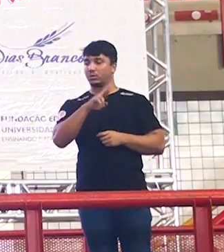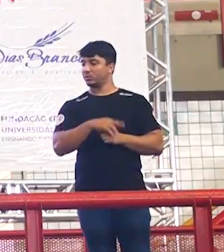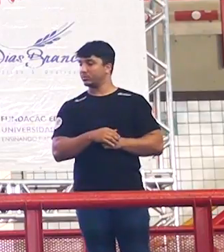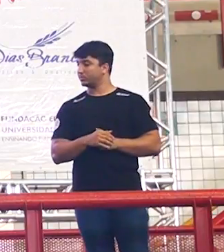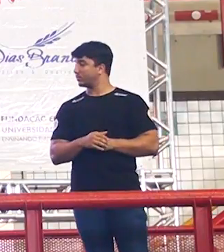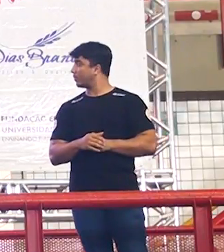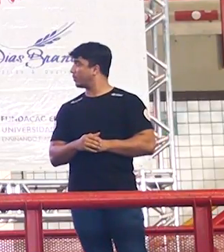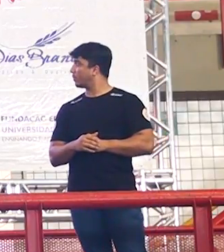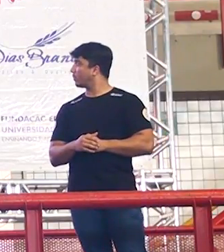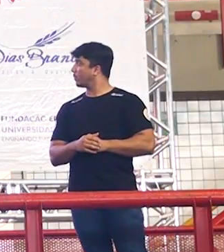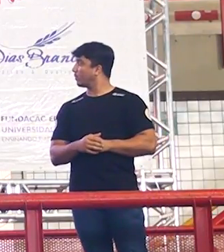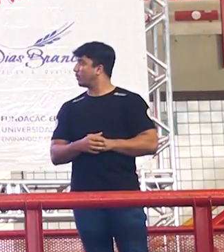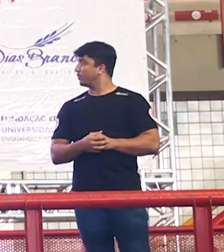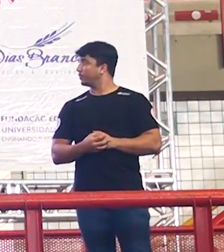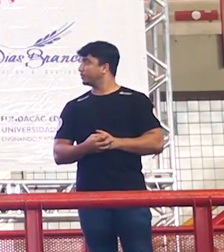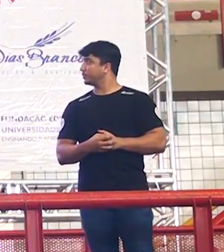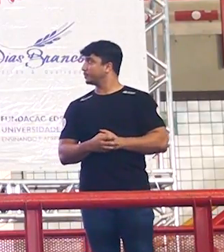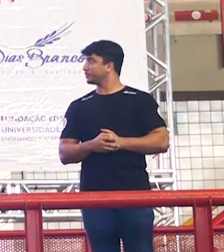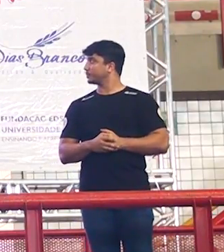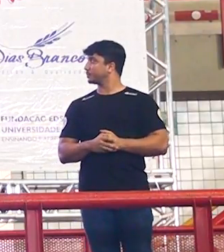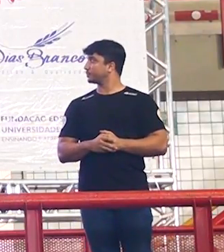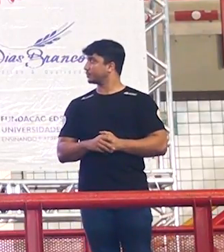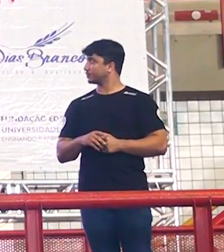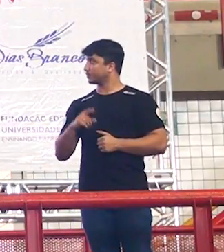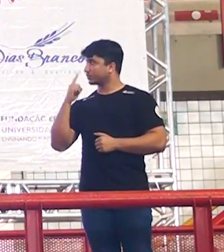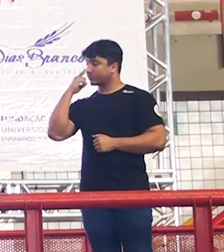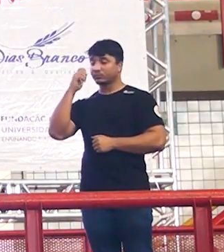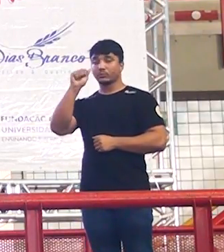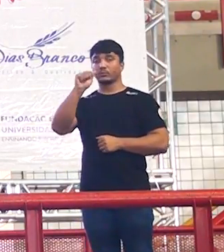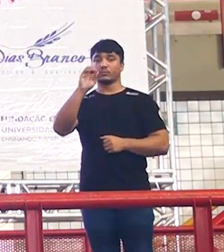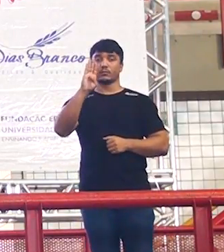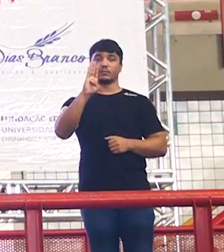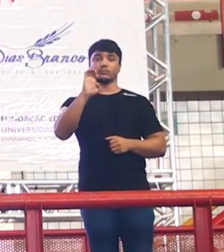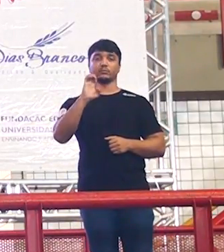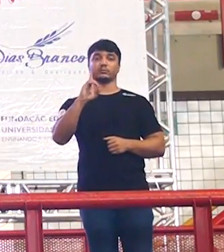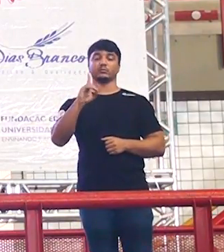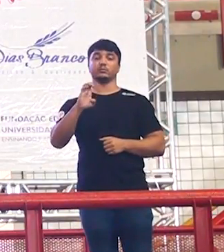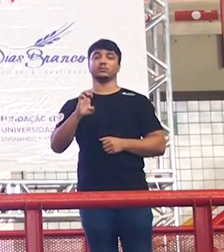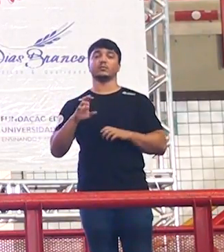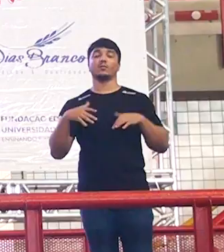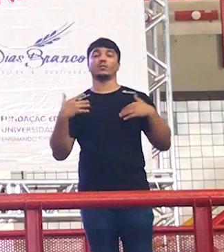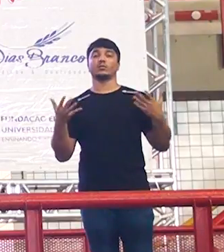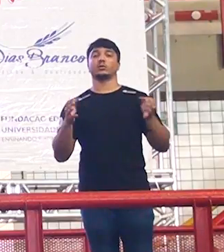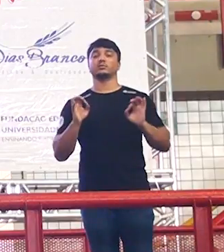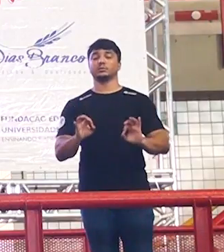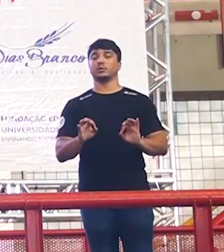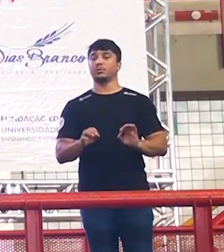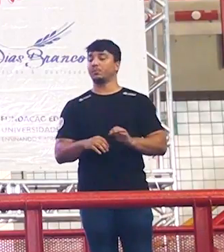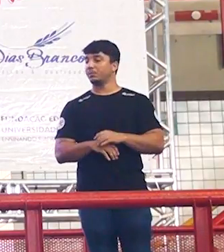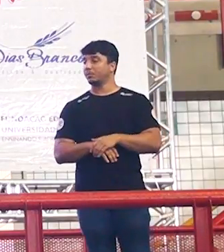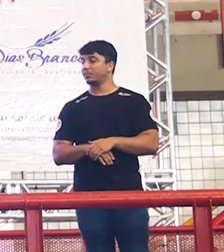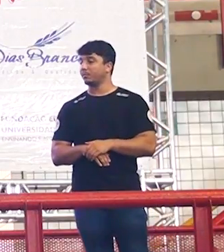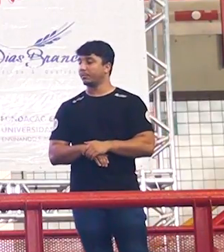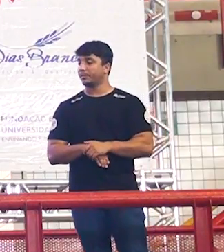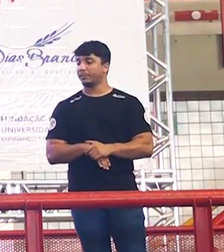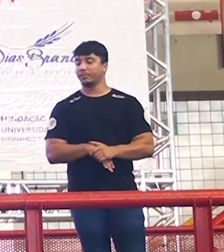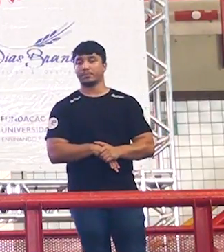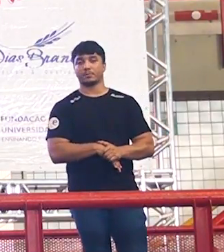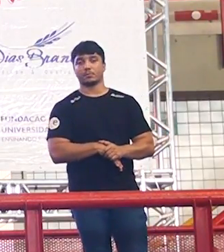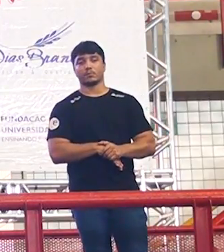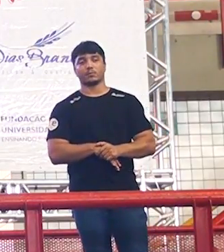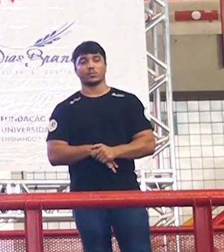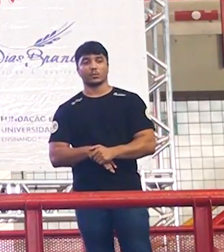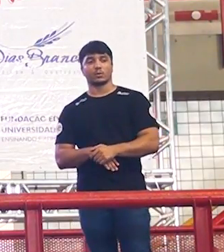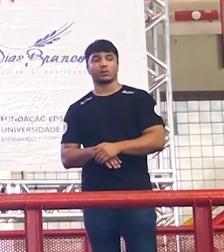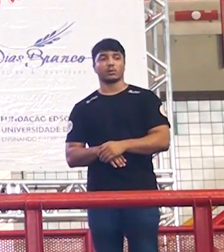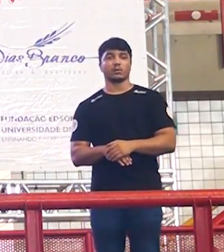plástico a partir de vegetais, incineração de todos os resíduos sólidos, massificar a utilização do carvão mineral como combustível.